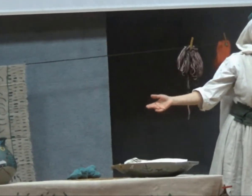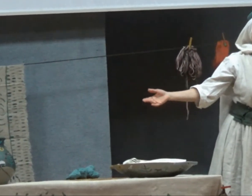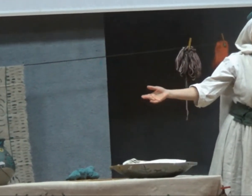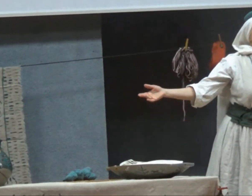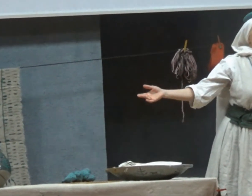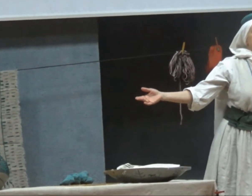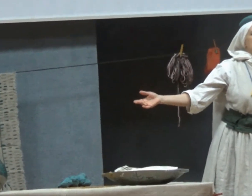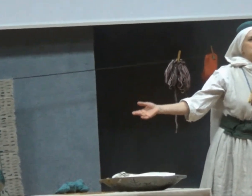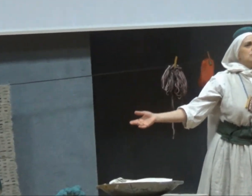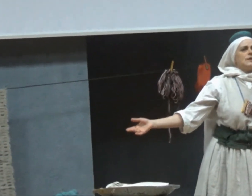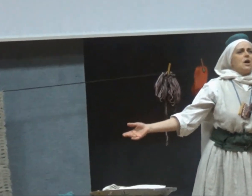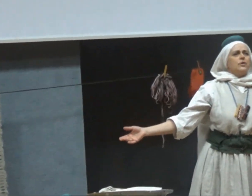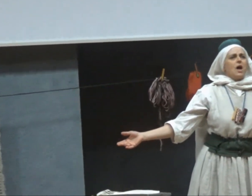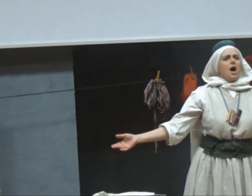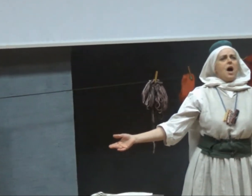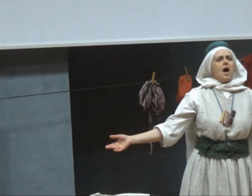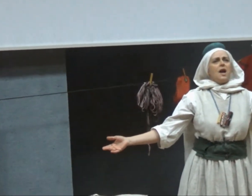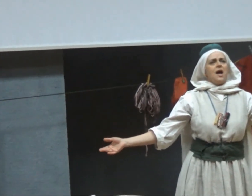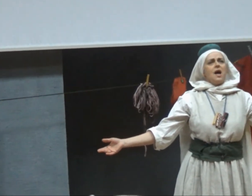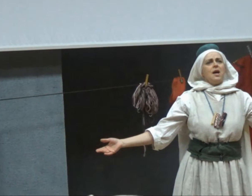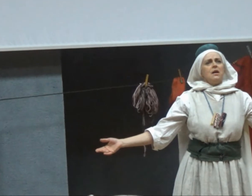Palaiminkit mane aukšti kalneliai ir lygus